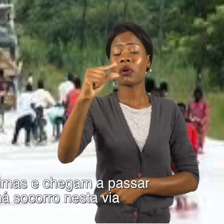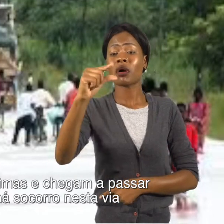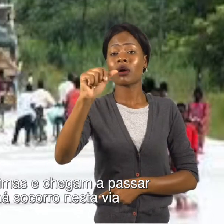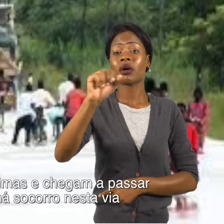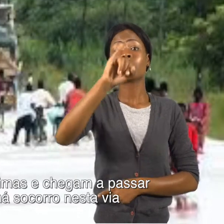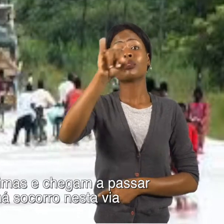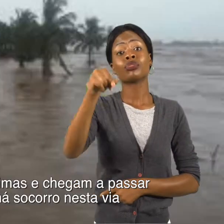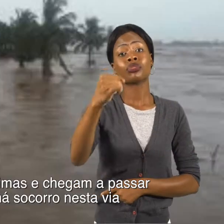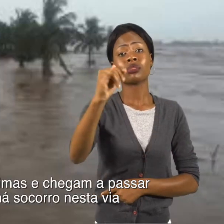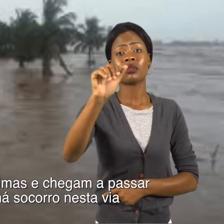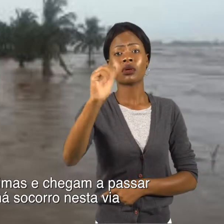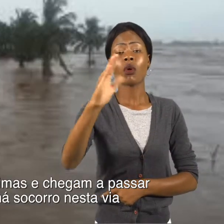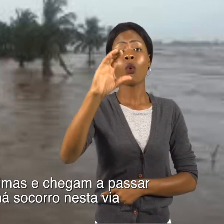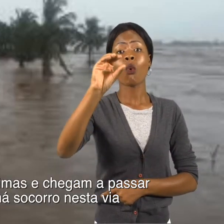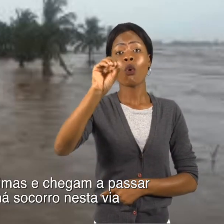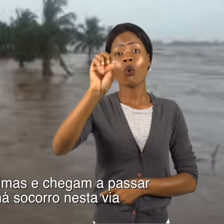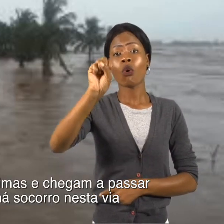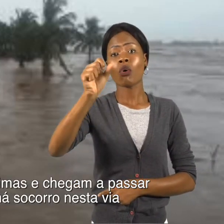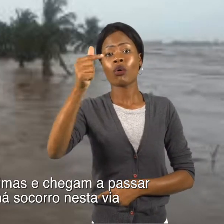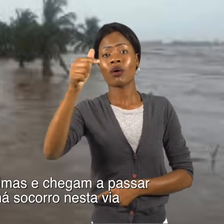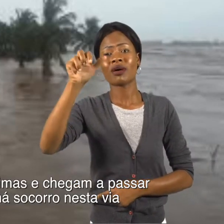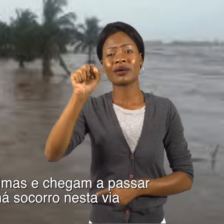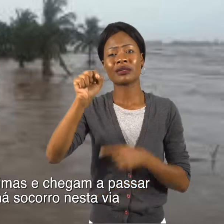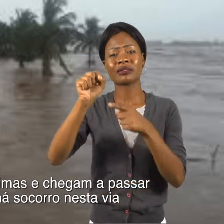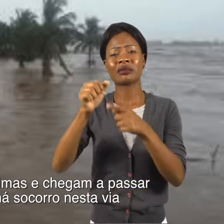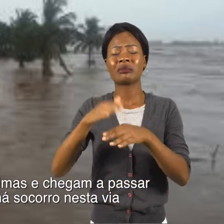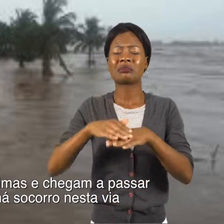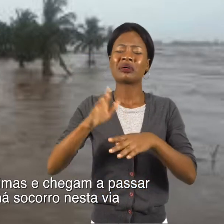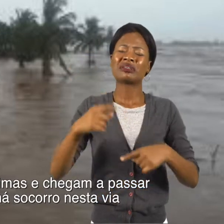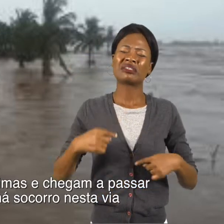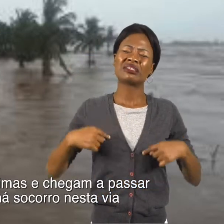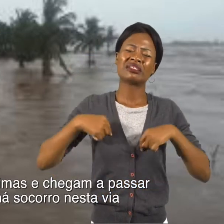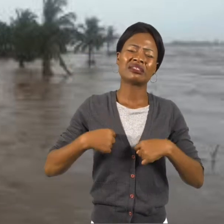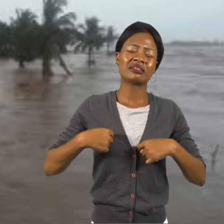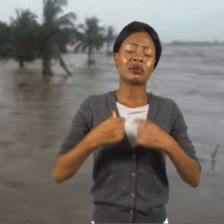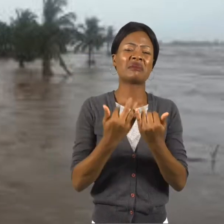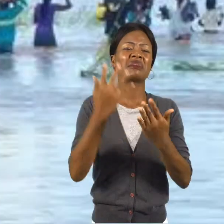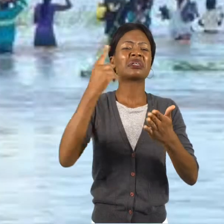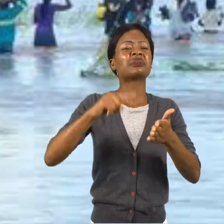e chegam a passar noites quando não há socorro nesta via.